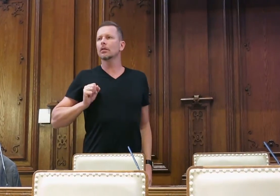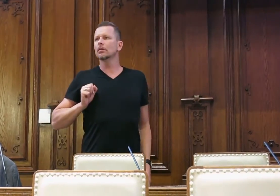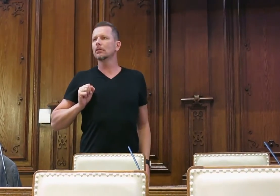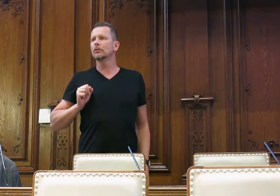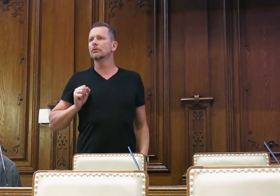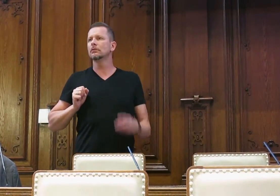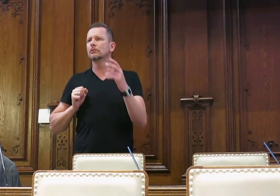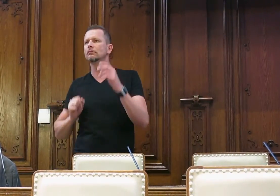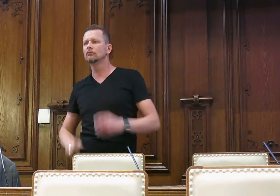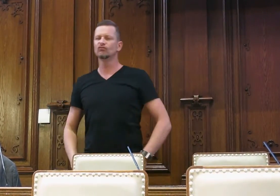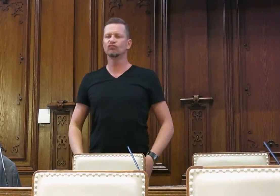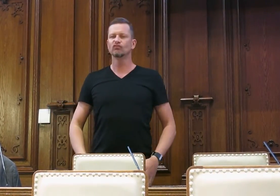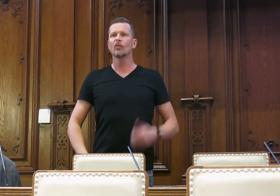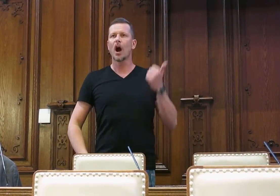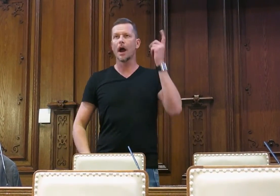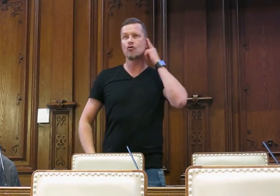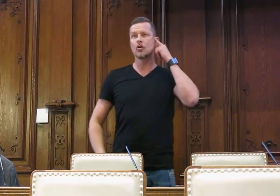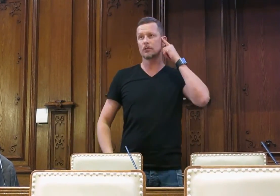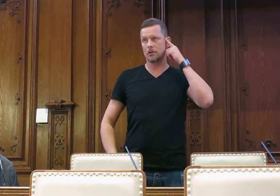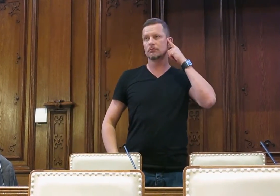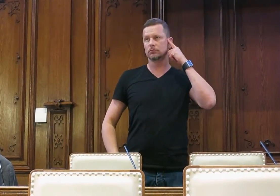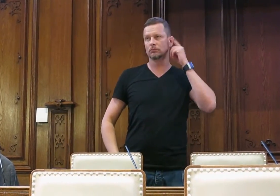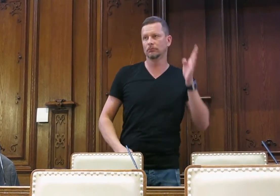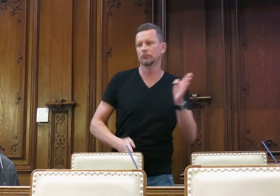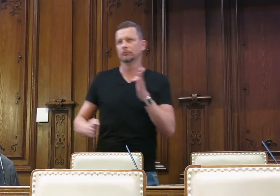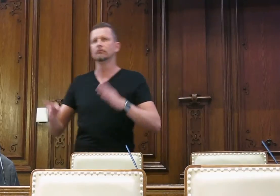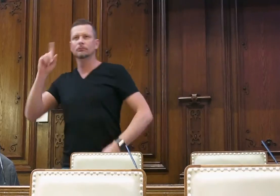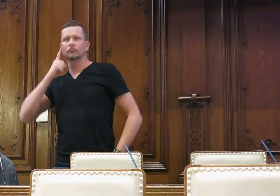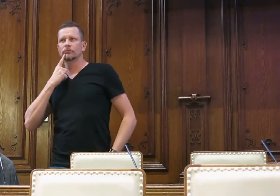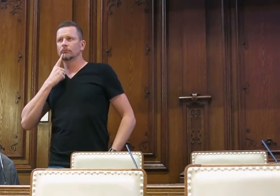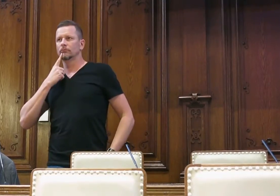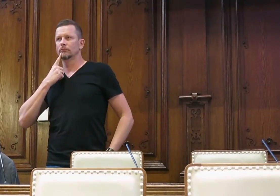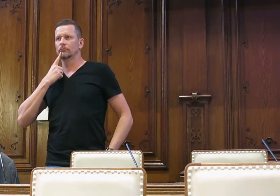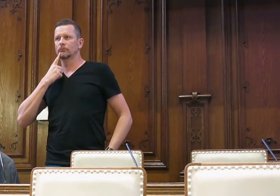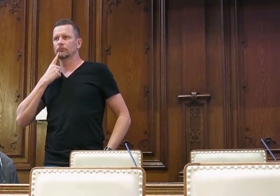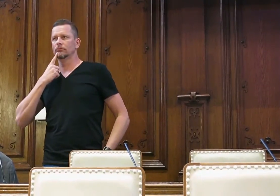es gibt zwei Soldaten, die stimmen, der eine ist der Hörende, der zweite ist der Gehörlose.